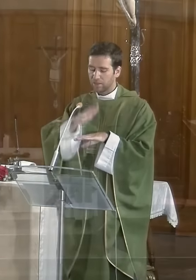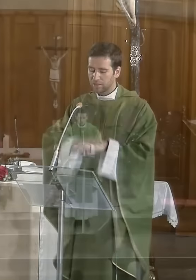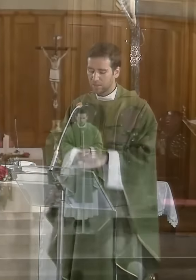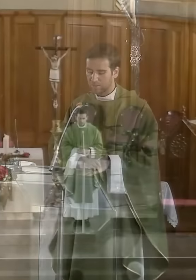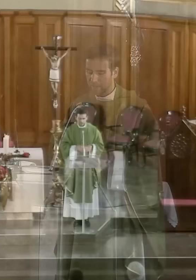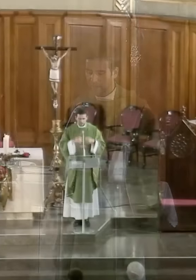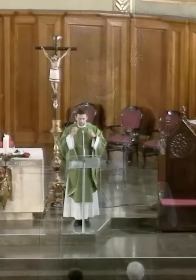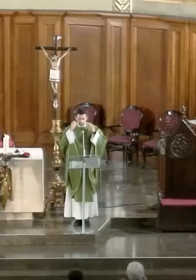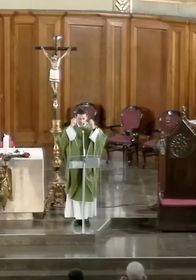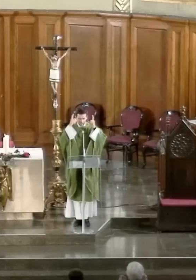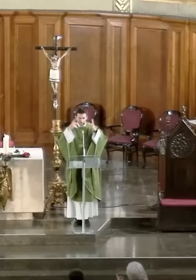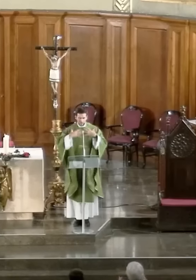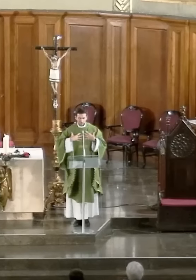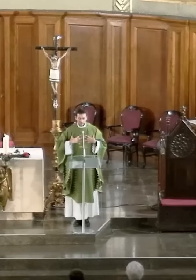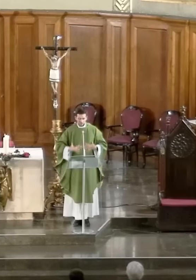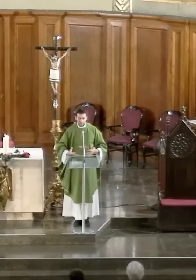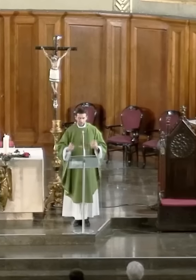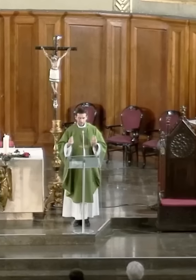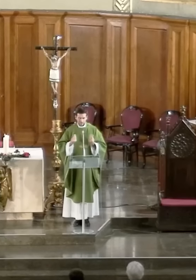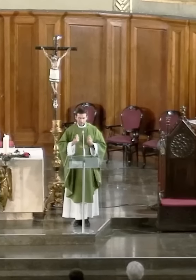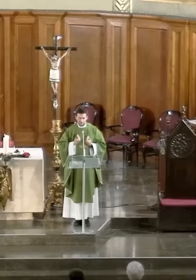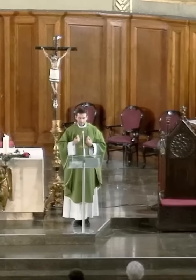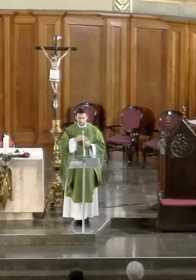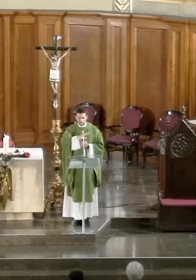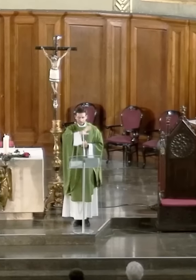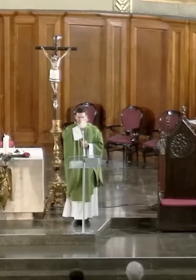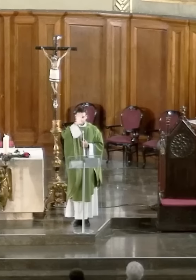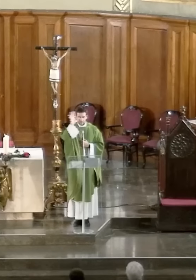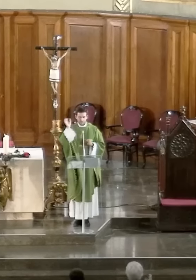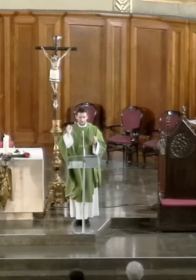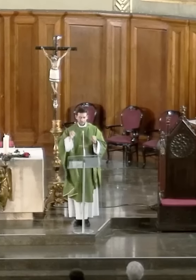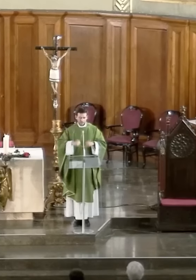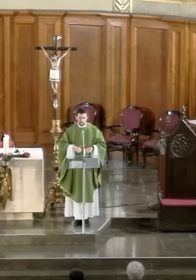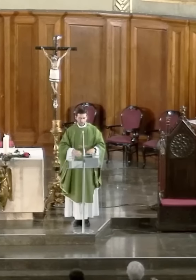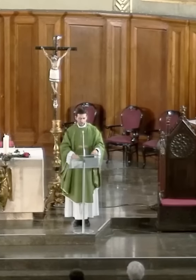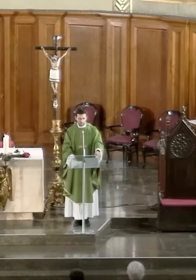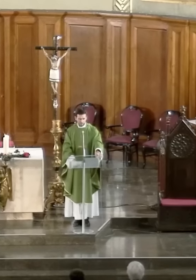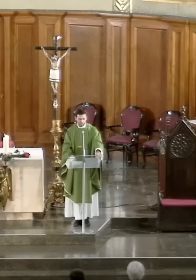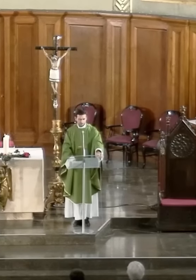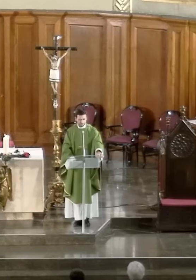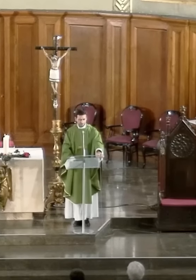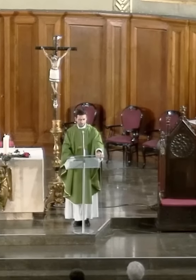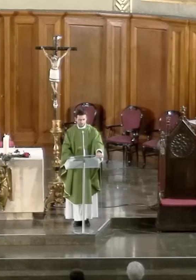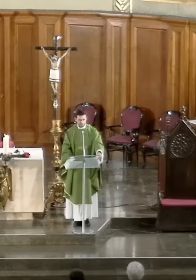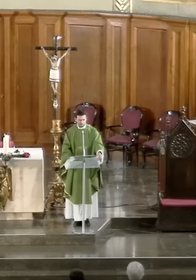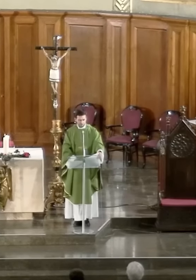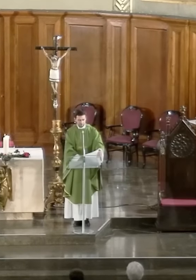los pecados, la resurrección de la carne y la vida eterna. Amén.